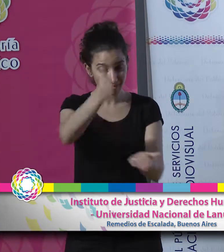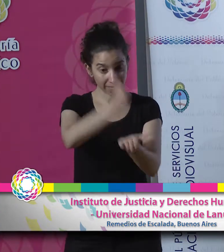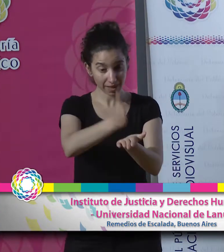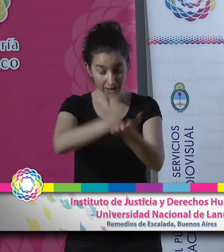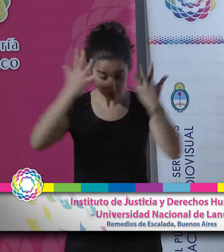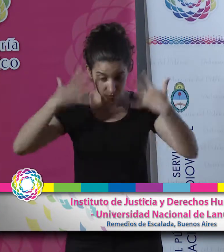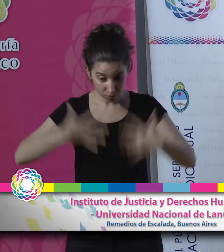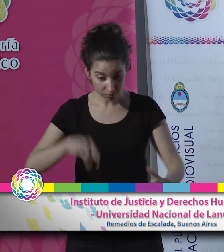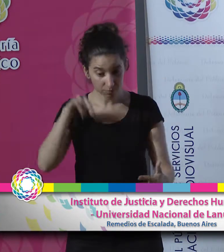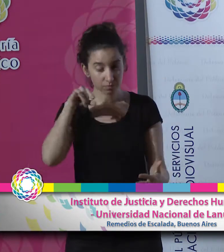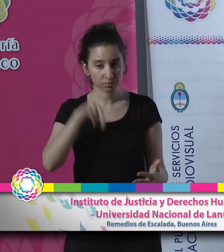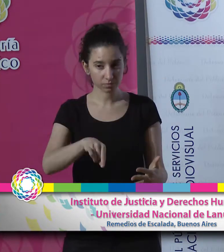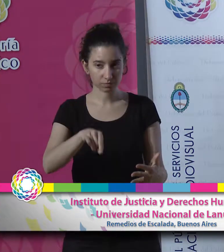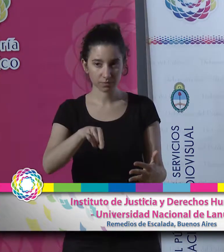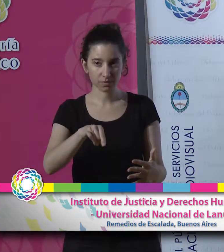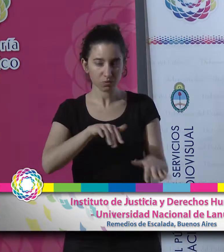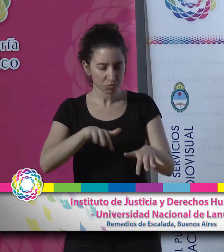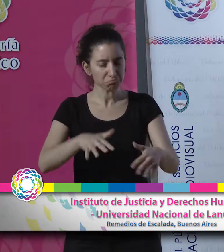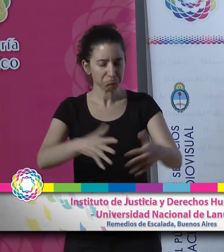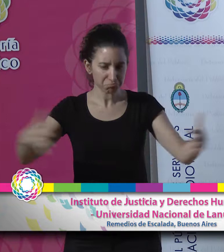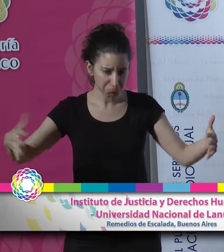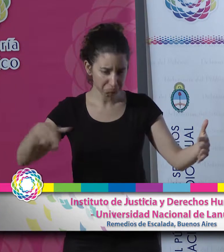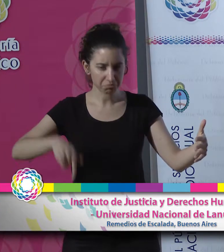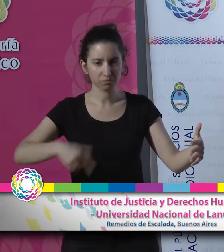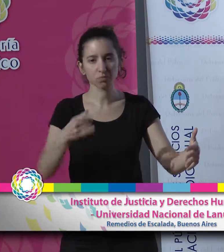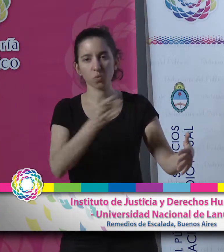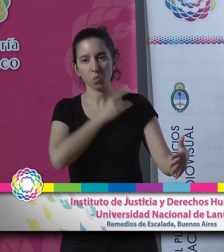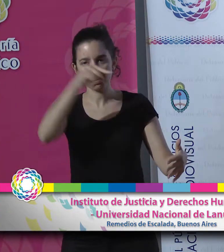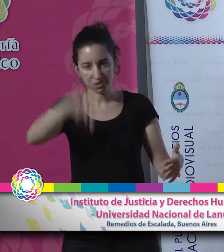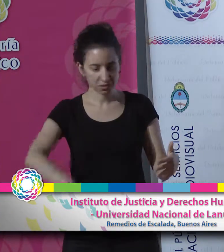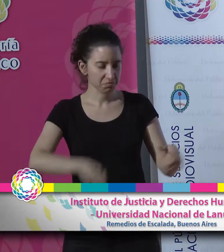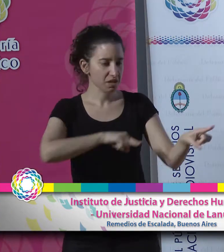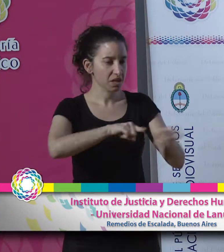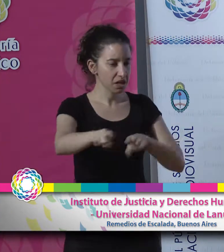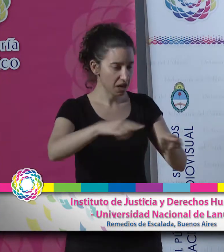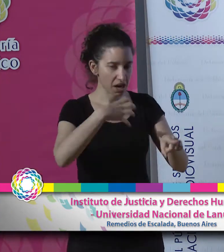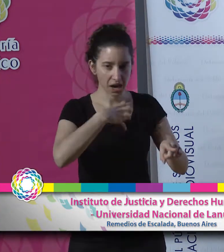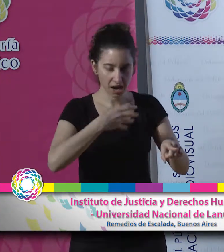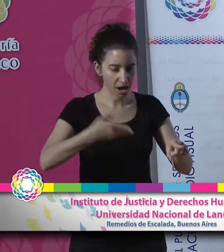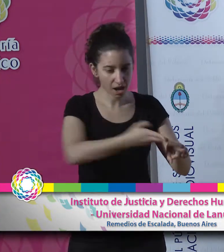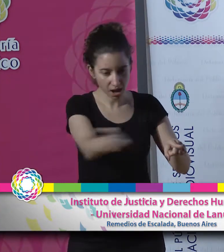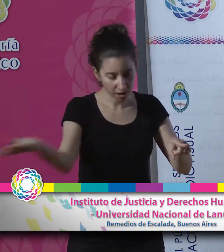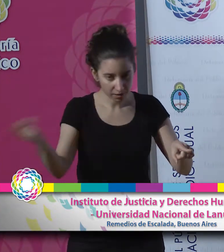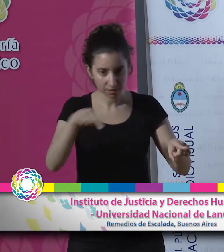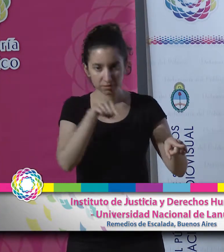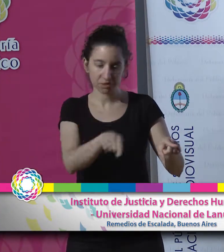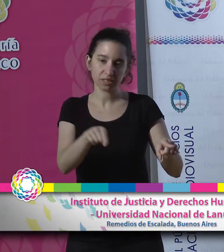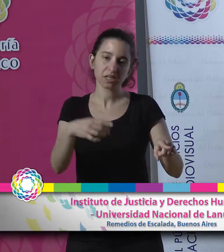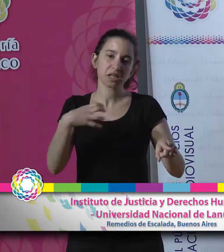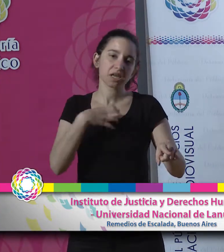humanos que es bastante amplia la universidad tiene tareas de grado cursos de grado de posgrado